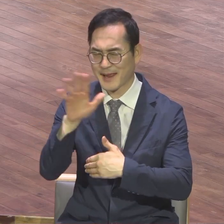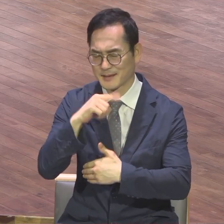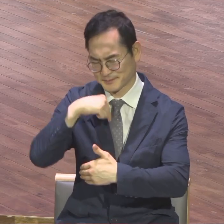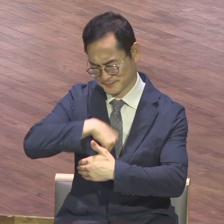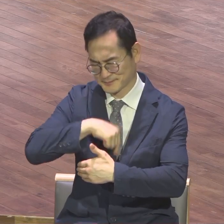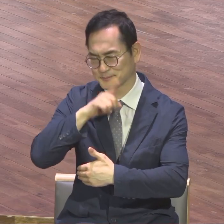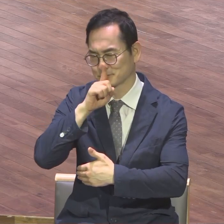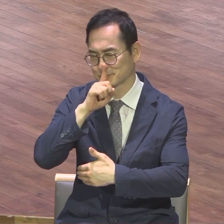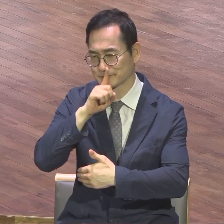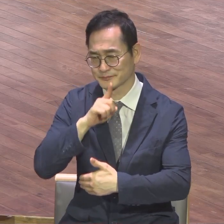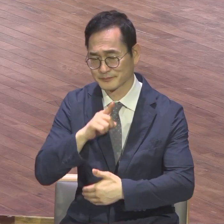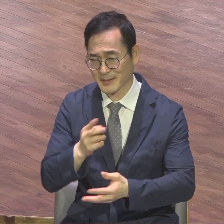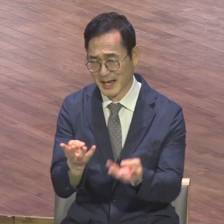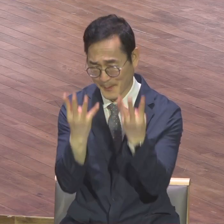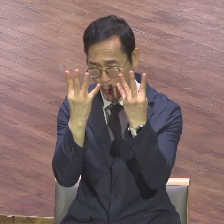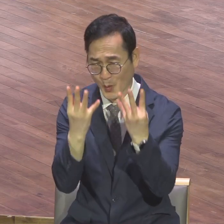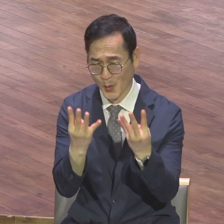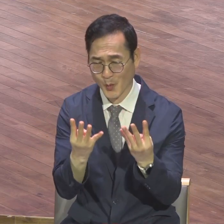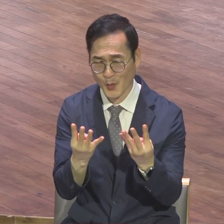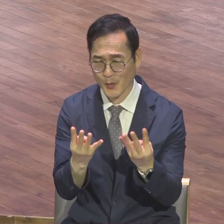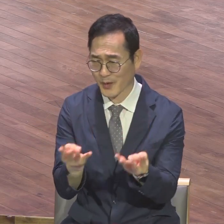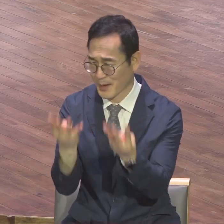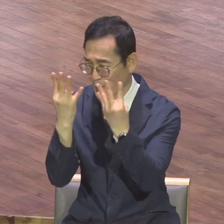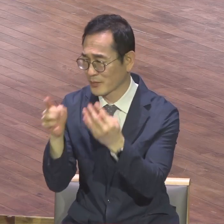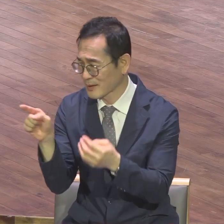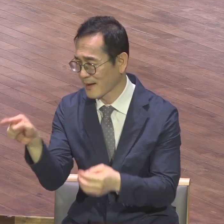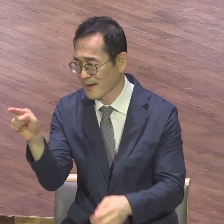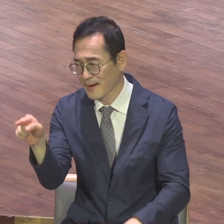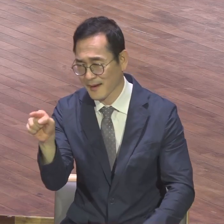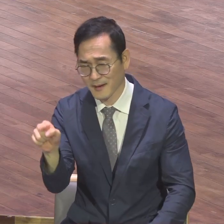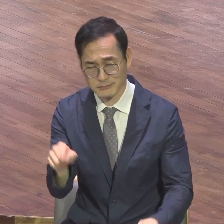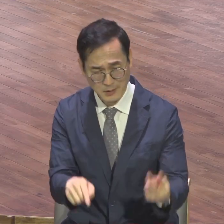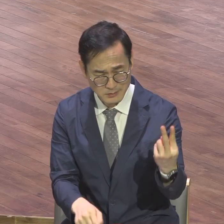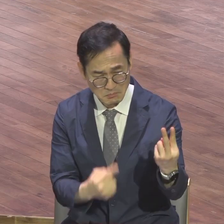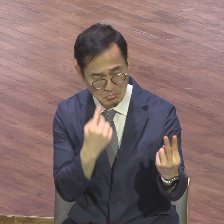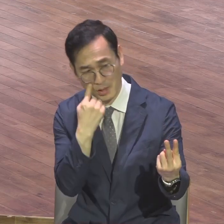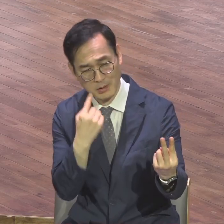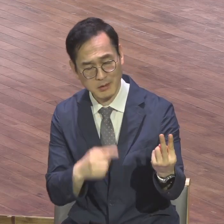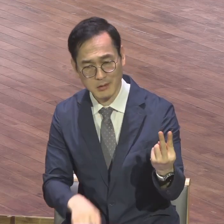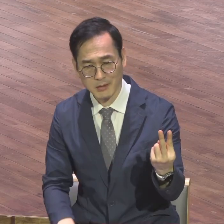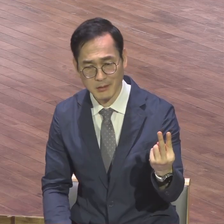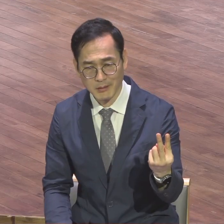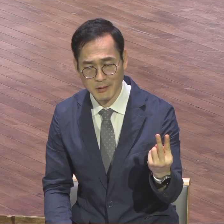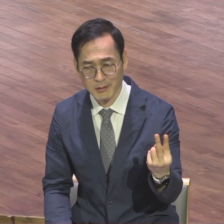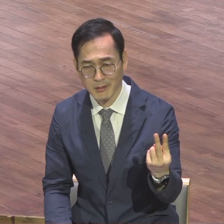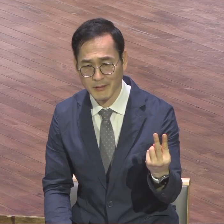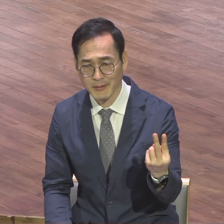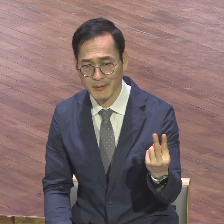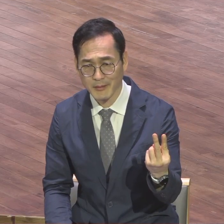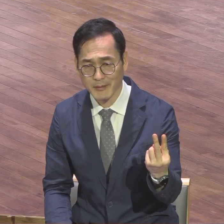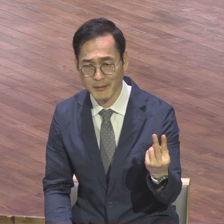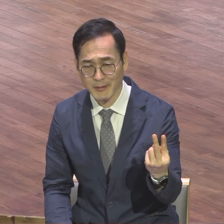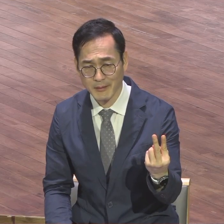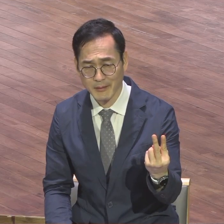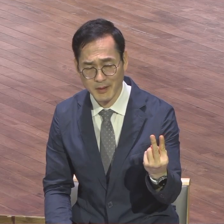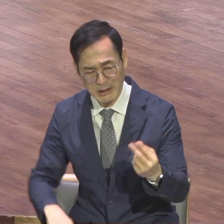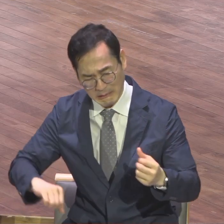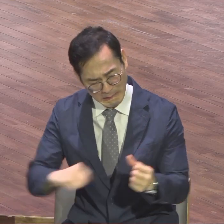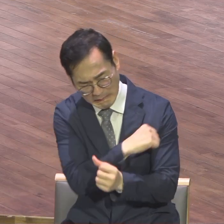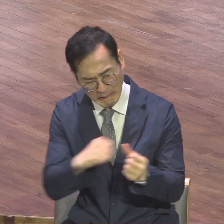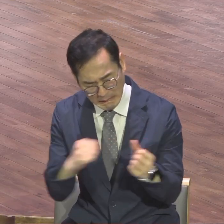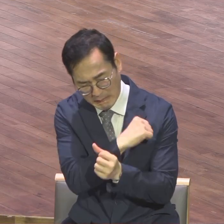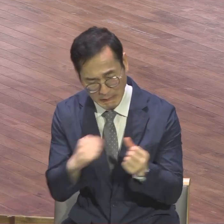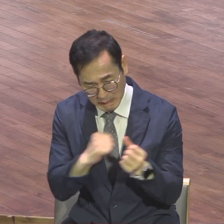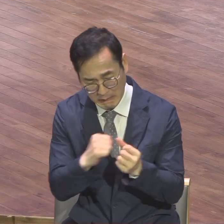감옥 안에 있는 죄수들과 마찬가지로 다 본 거지요. 이 바울과 실라가 어떻게 저렇게 죽도록 매를